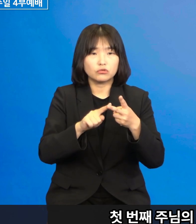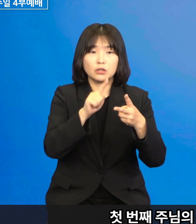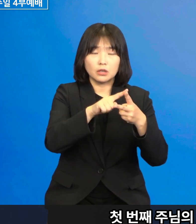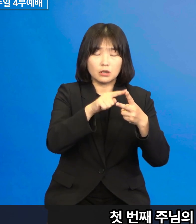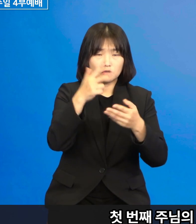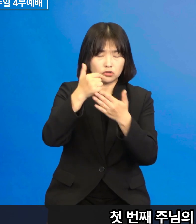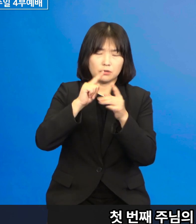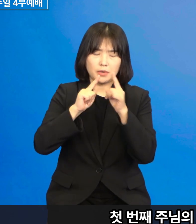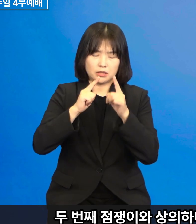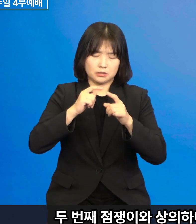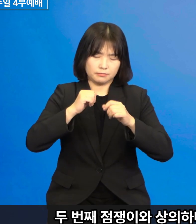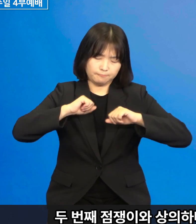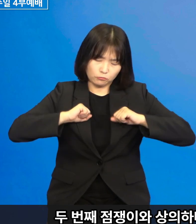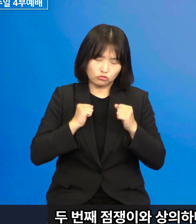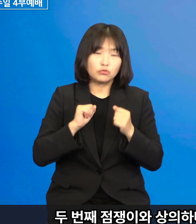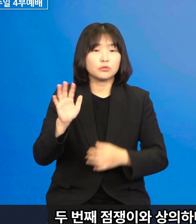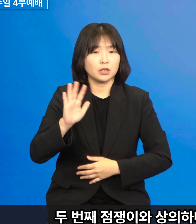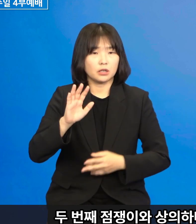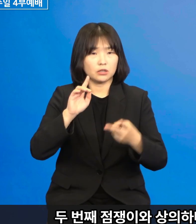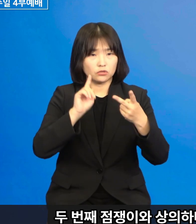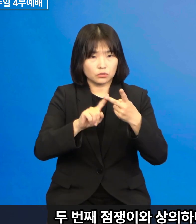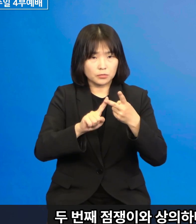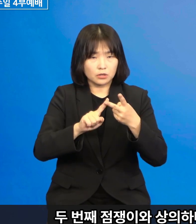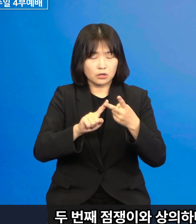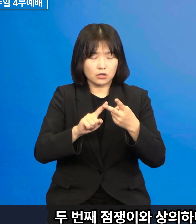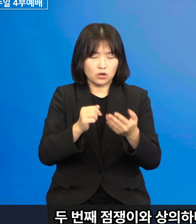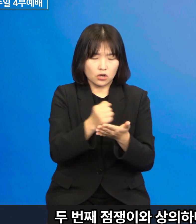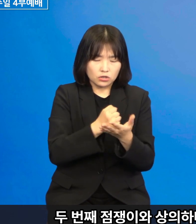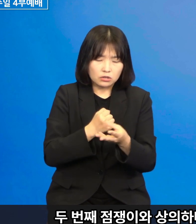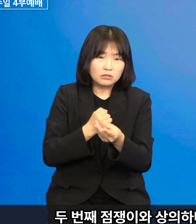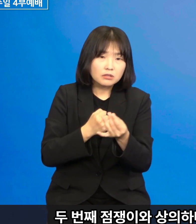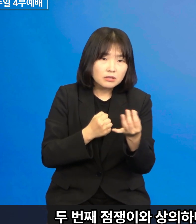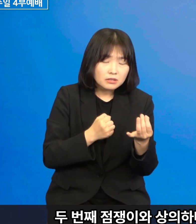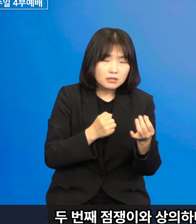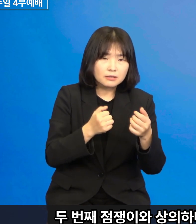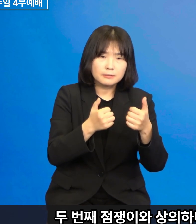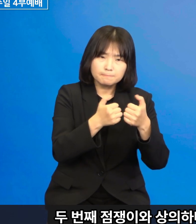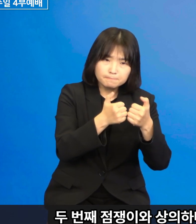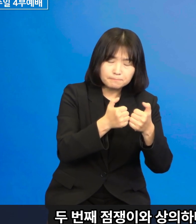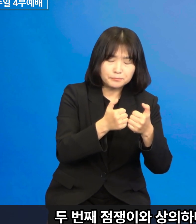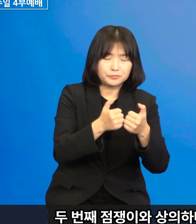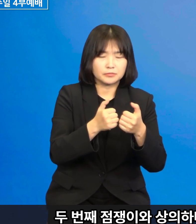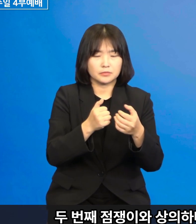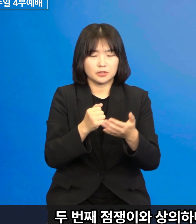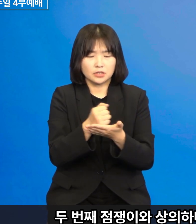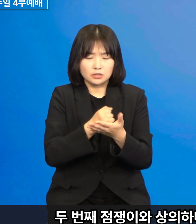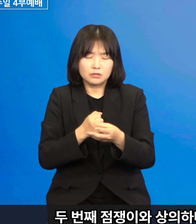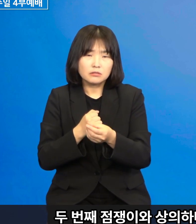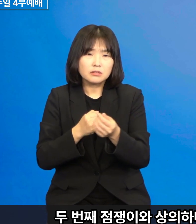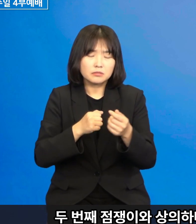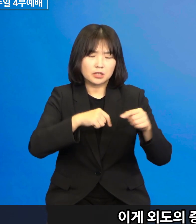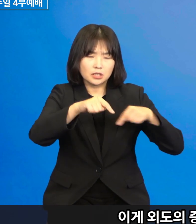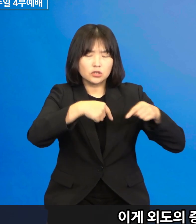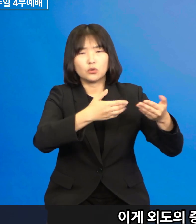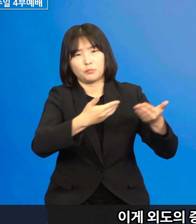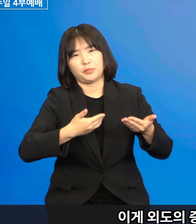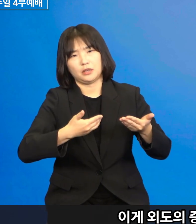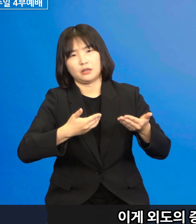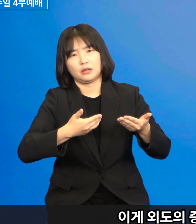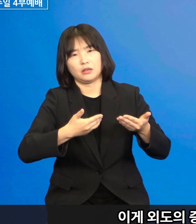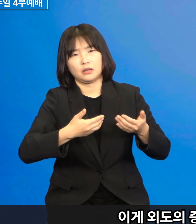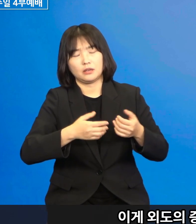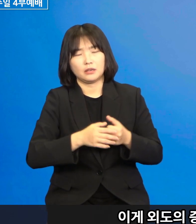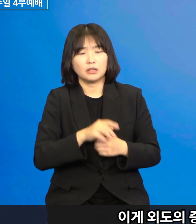지키지 않았다. 두 번째, 점쟁이와 상의하며 점쟁이의 지도를 받았다는 거. 이게